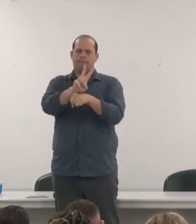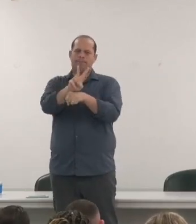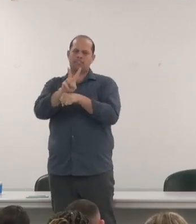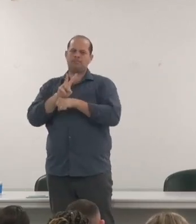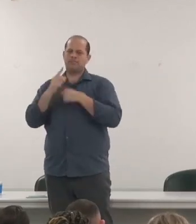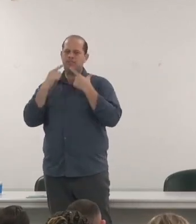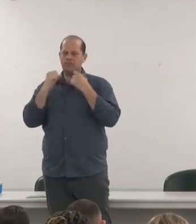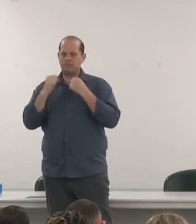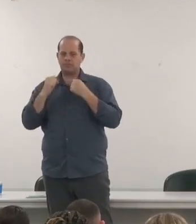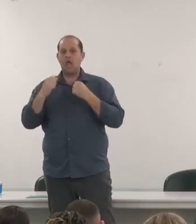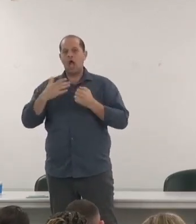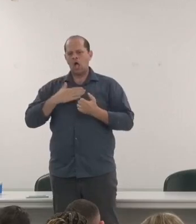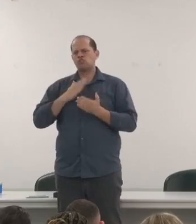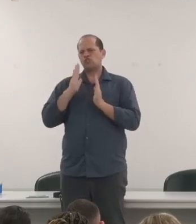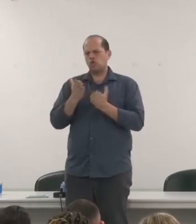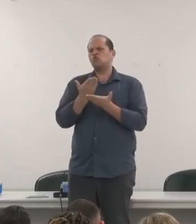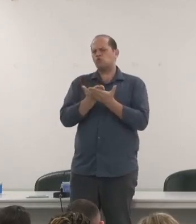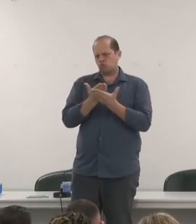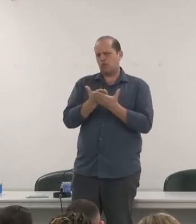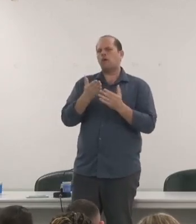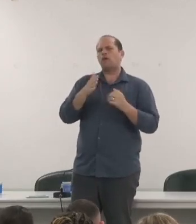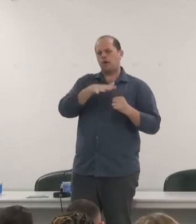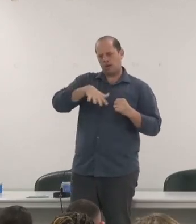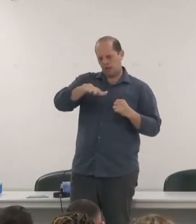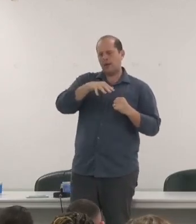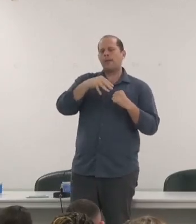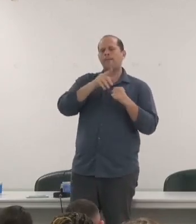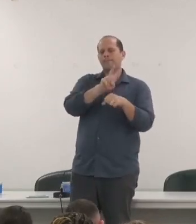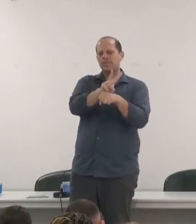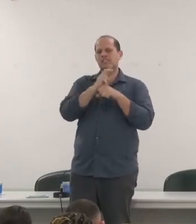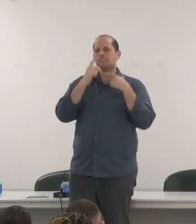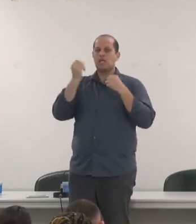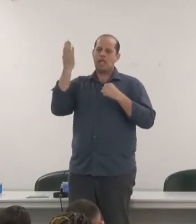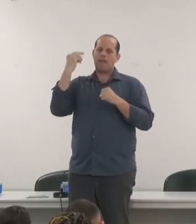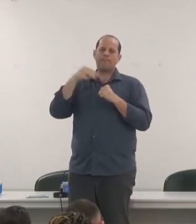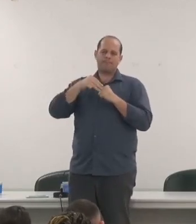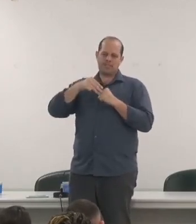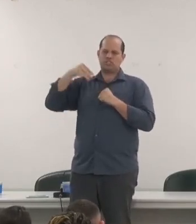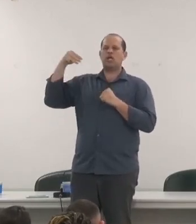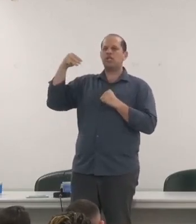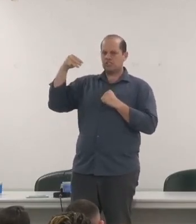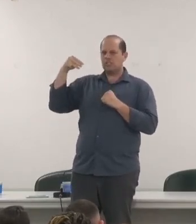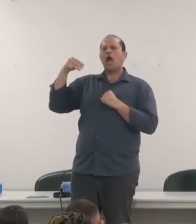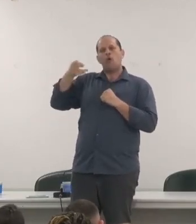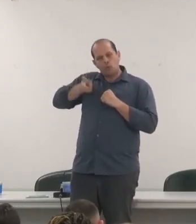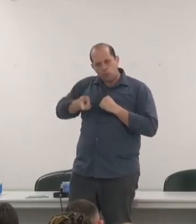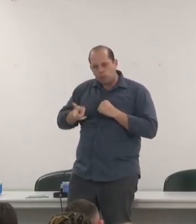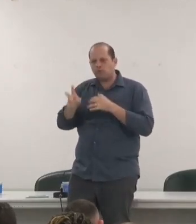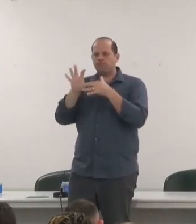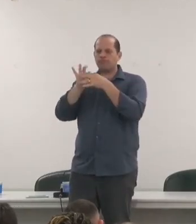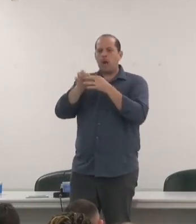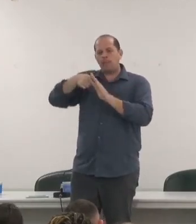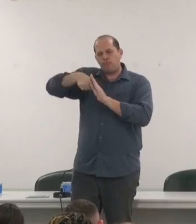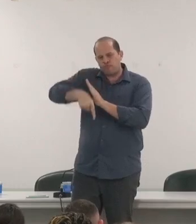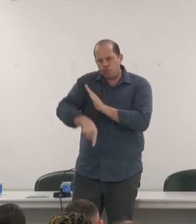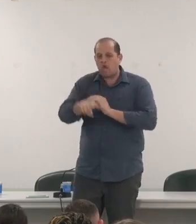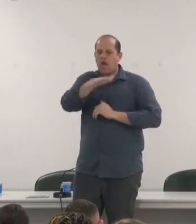pensar em contatos linguísticos e empréstimos linguísticos. que foi minha pesquisa do mestrado e que